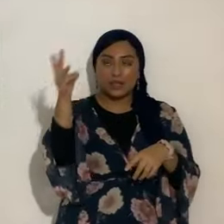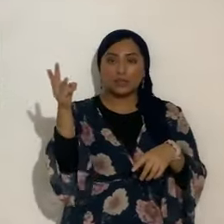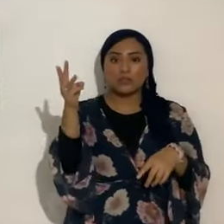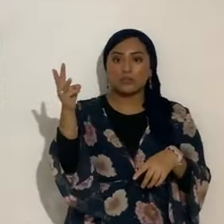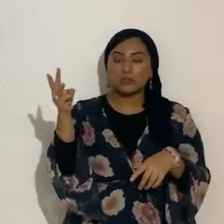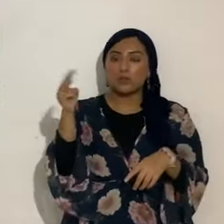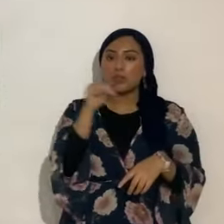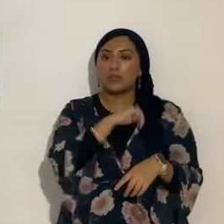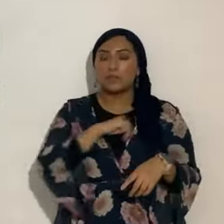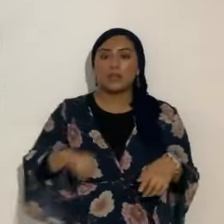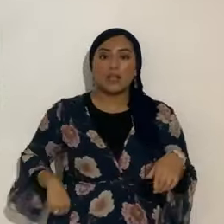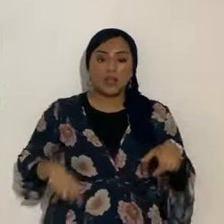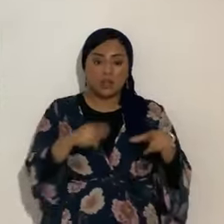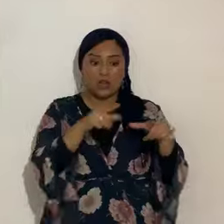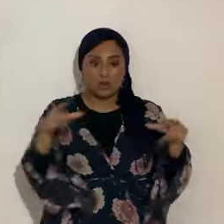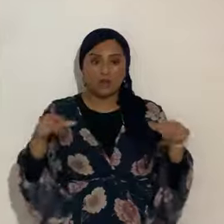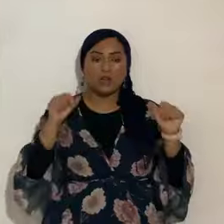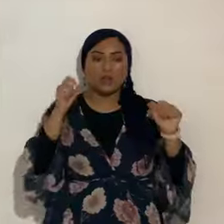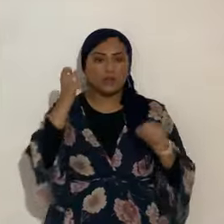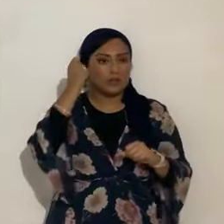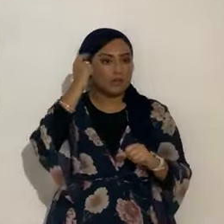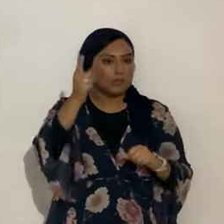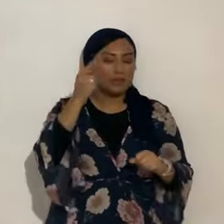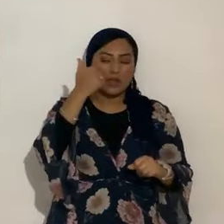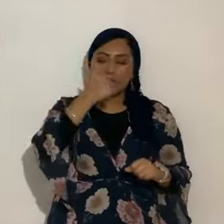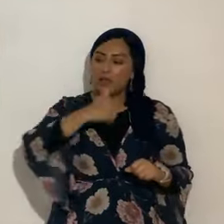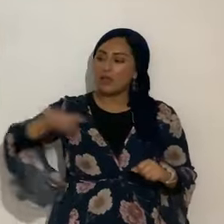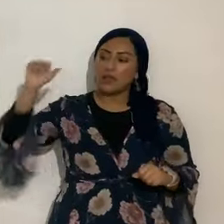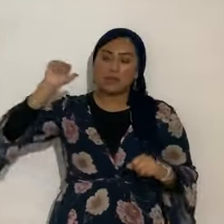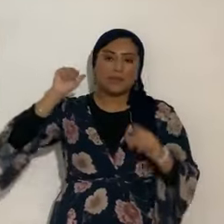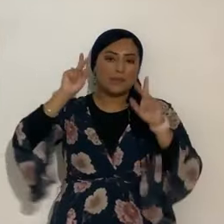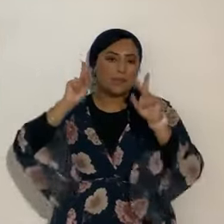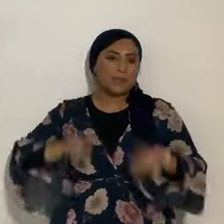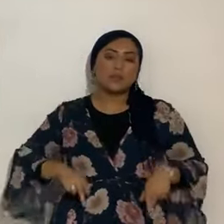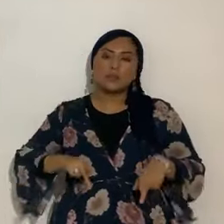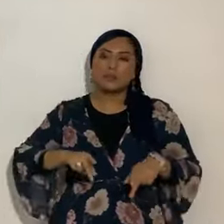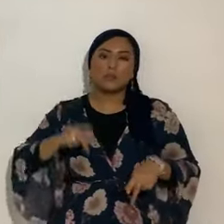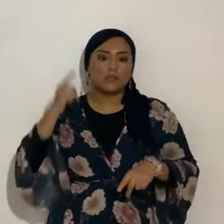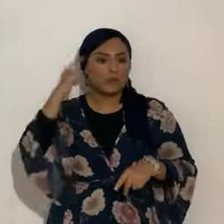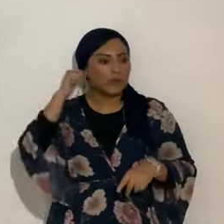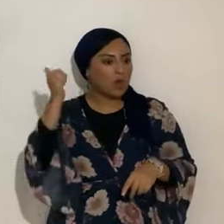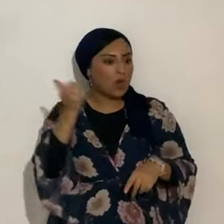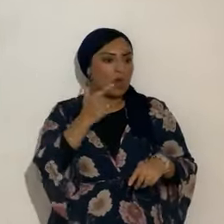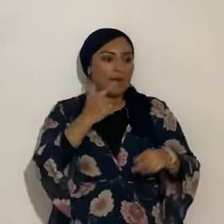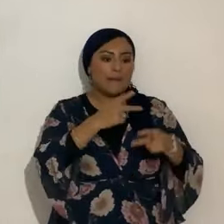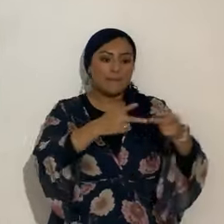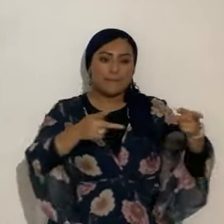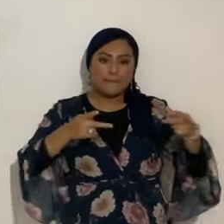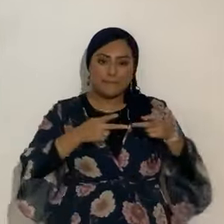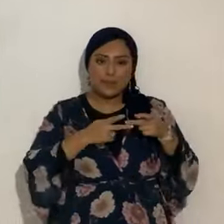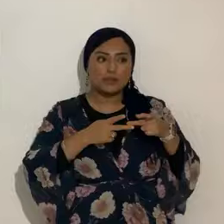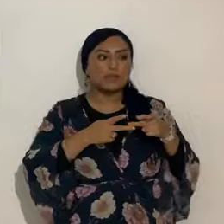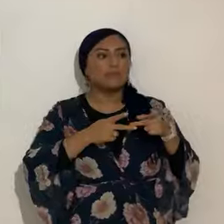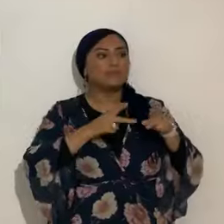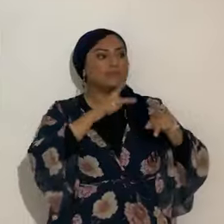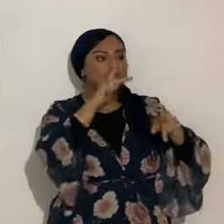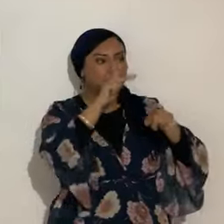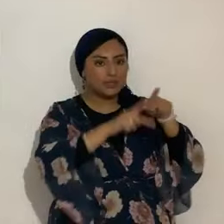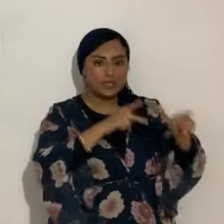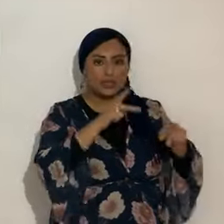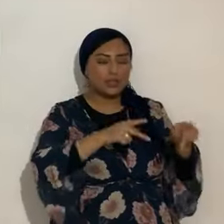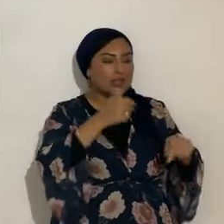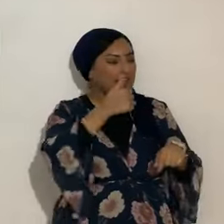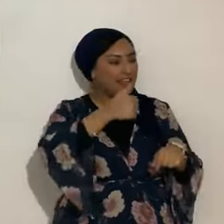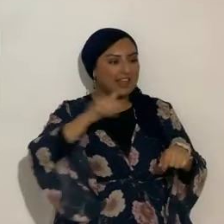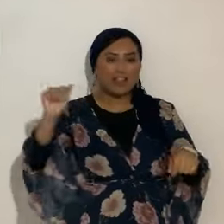HaMashiach lo puede entender cualquier persona, por eso de toda tribu, pueblo, lengua, nación, entrarán a